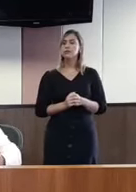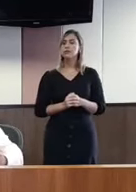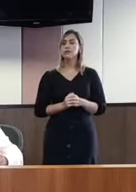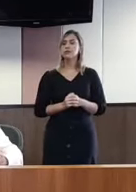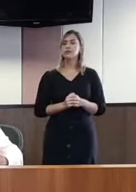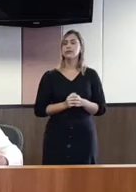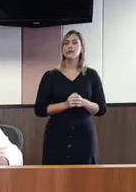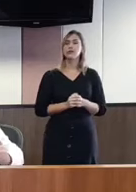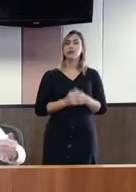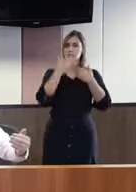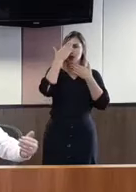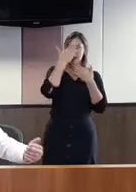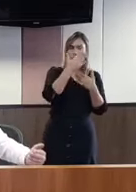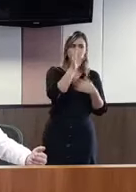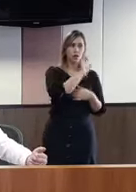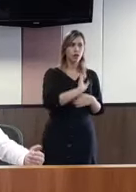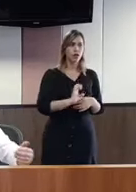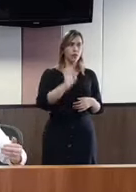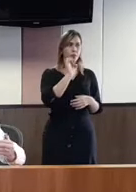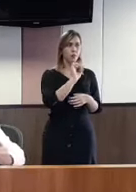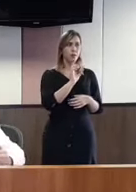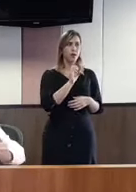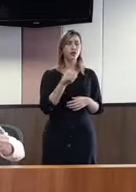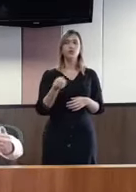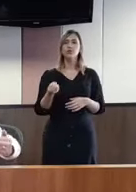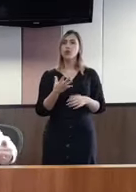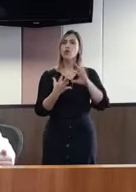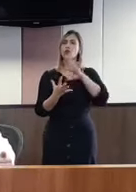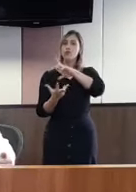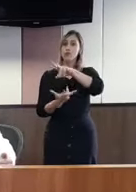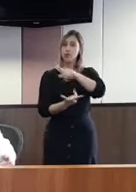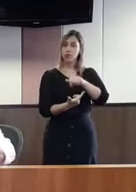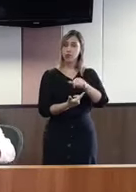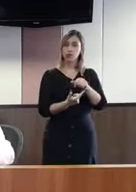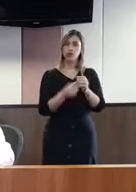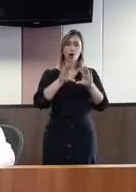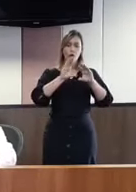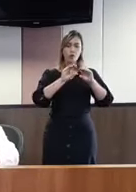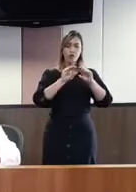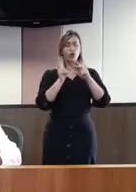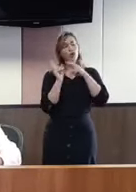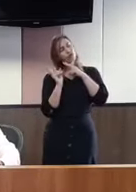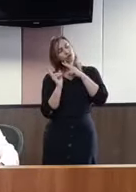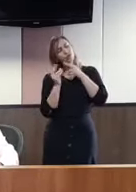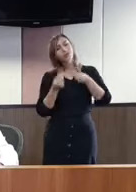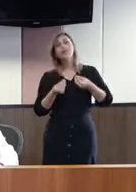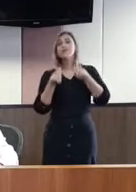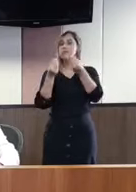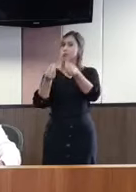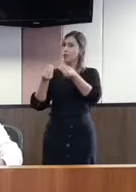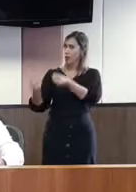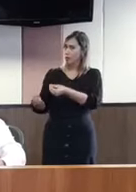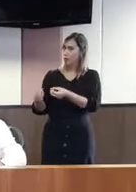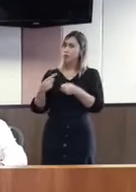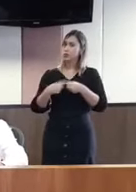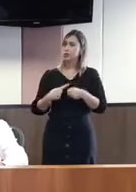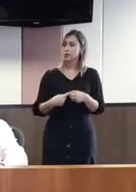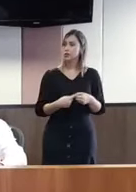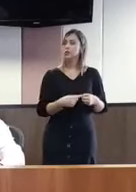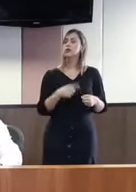vírus. Agradeço uma empresa, a Novo Mundo, doou 500 colchões, está chegando hoje aqui à nossa cidade.